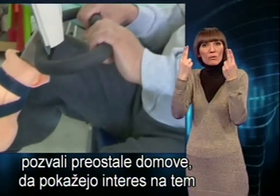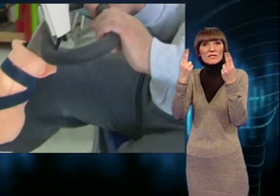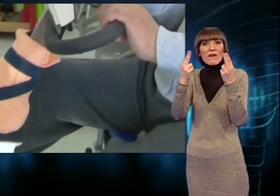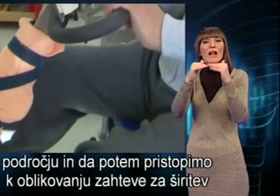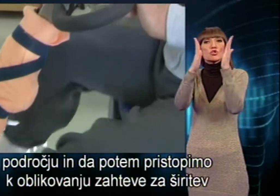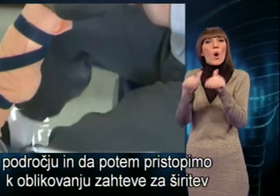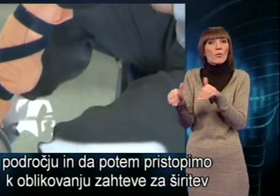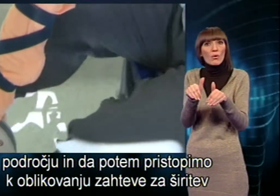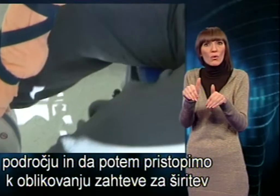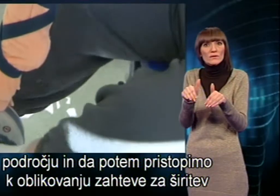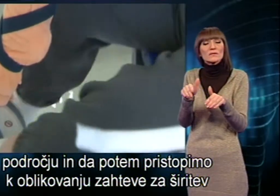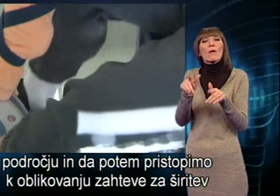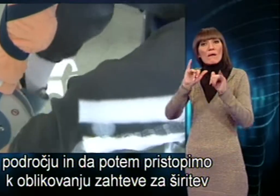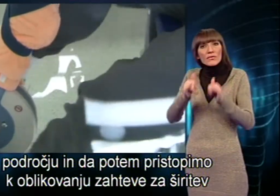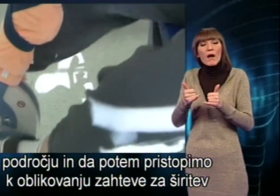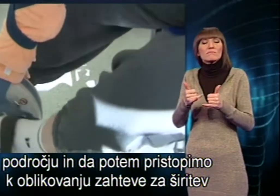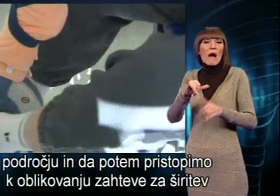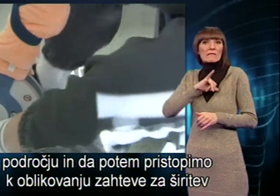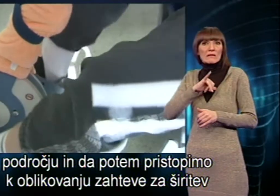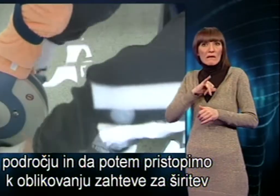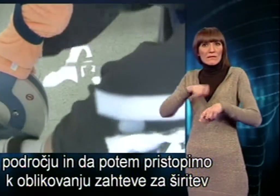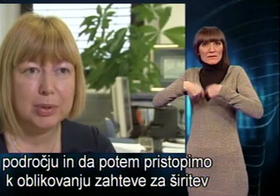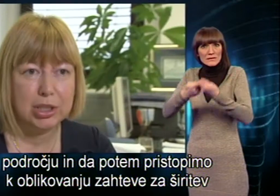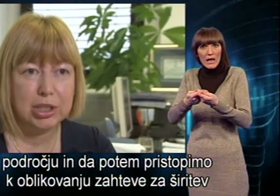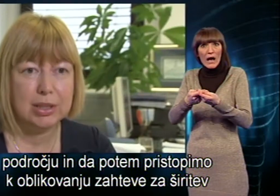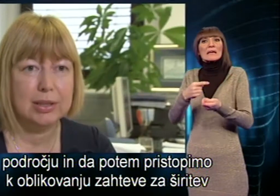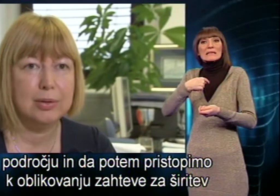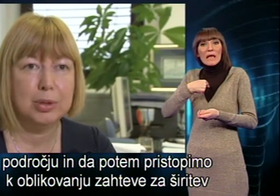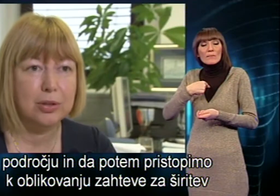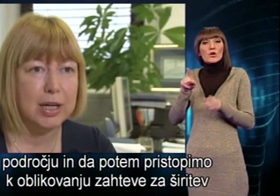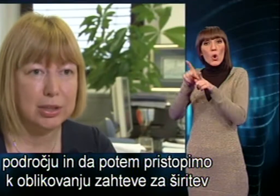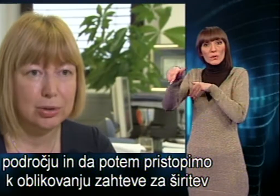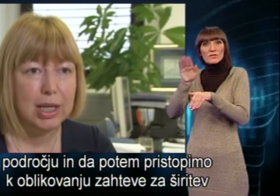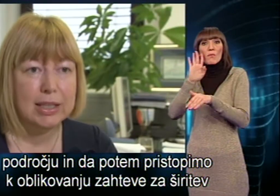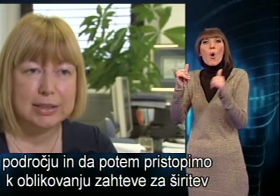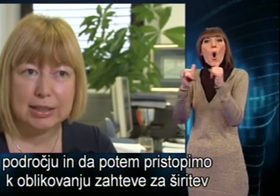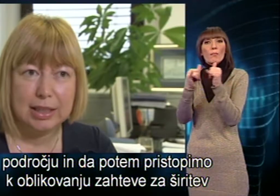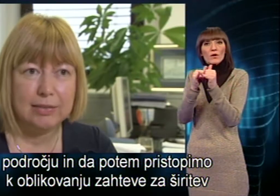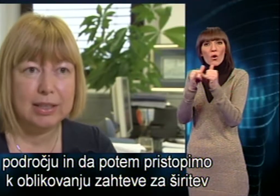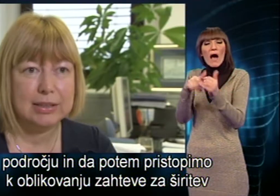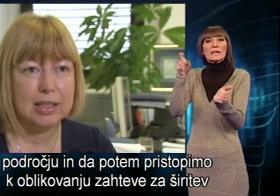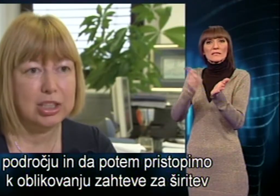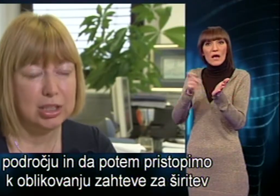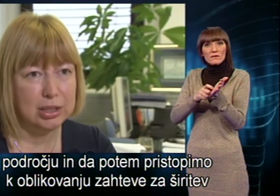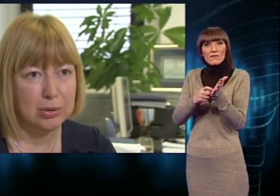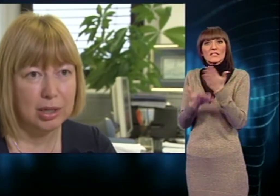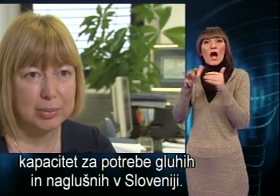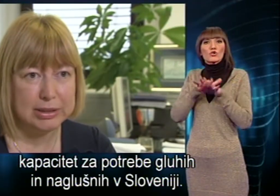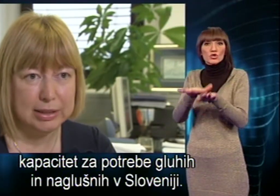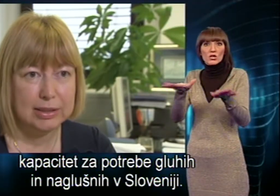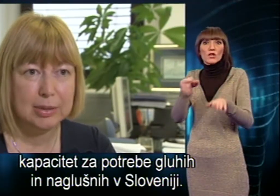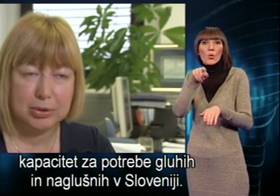interes na tem področju in da potem seveda mi pristopimo pač oblikovanju zahteve za